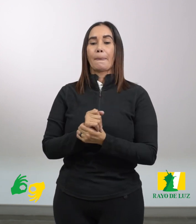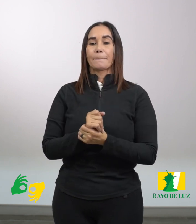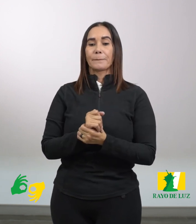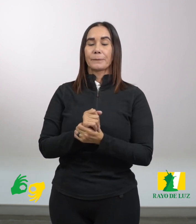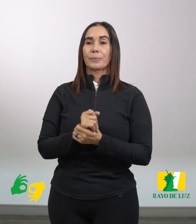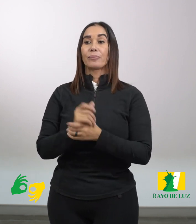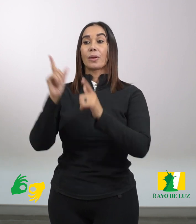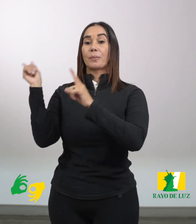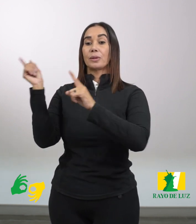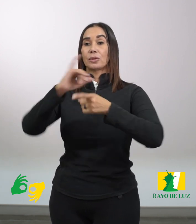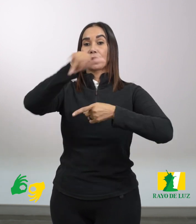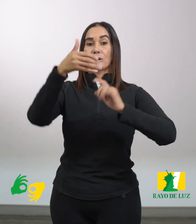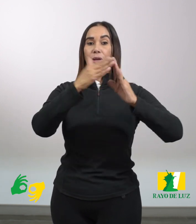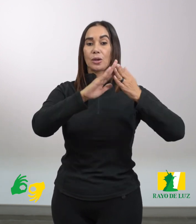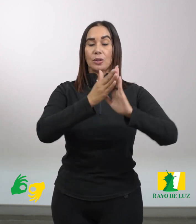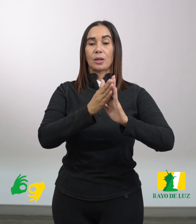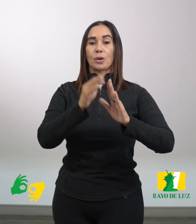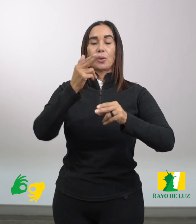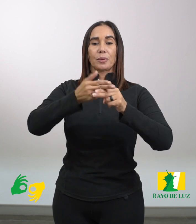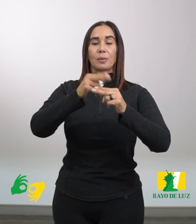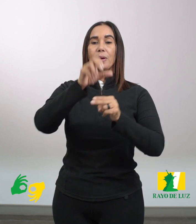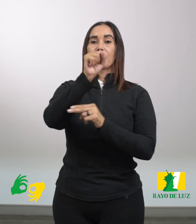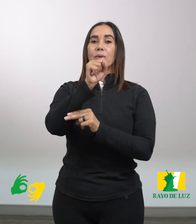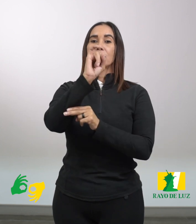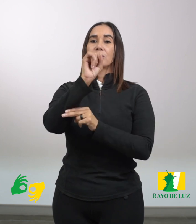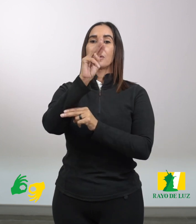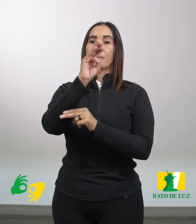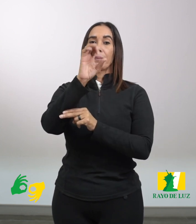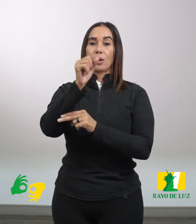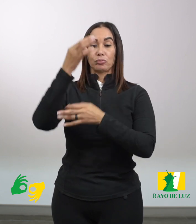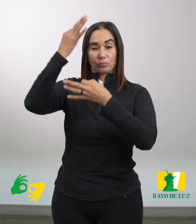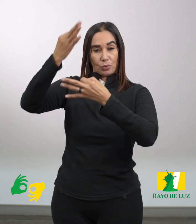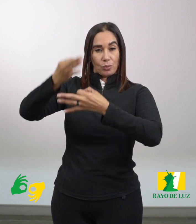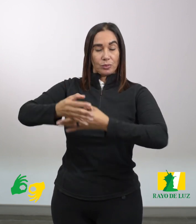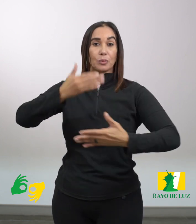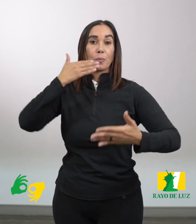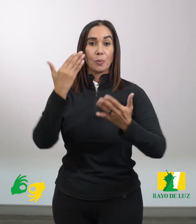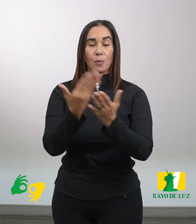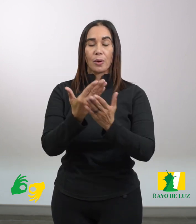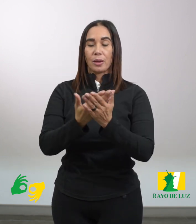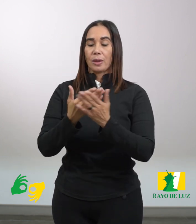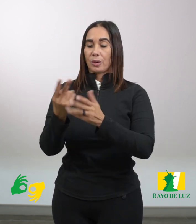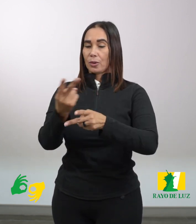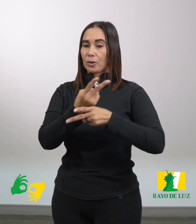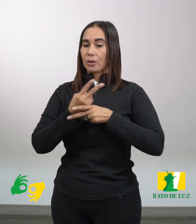Vivía entonces en Jerusalén un hombre llamado Simeón, hombre justo y piadoso, que aguardaba el consuelo de